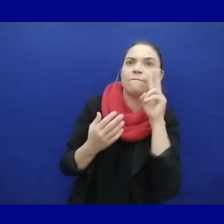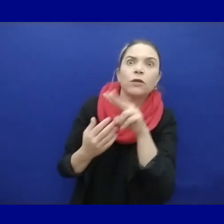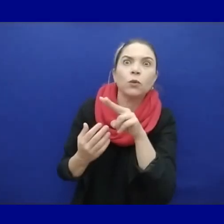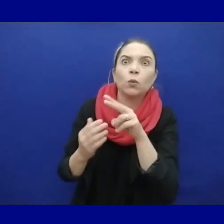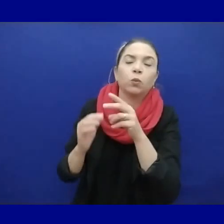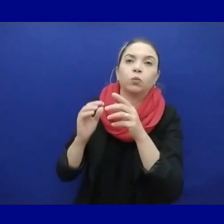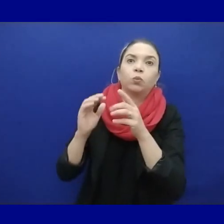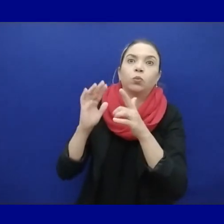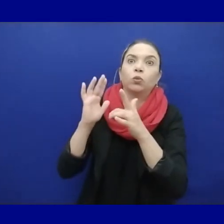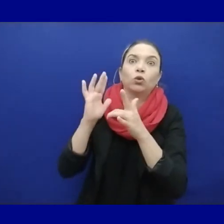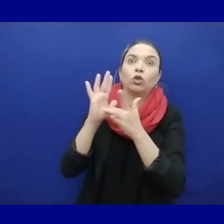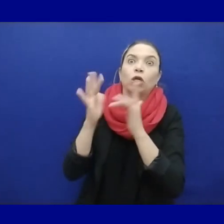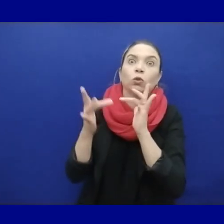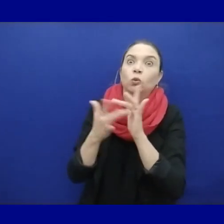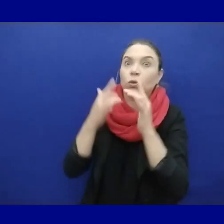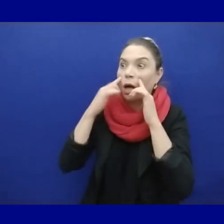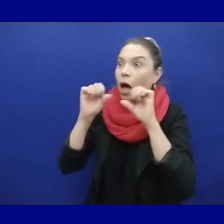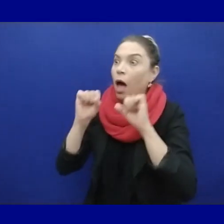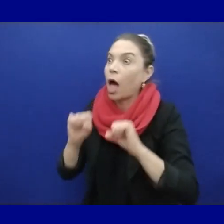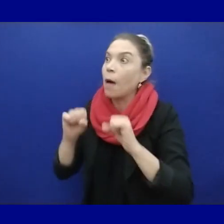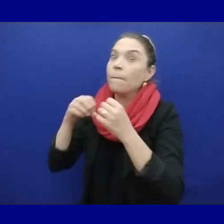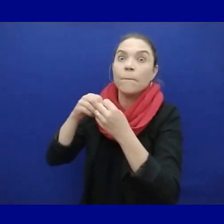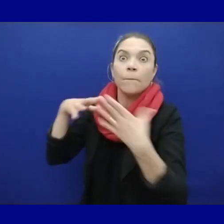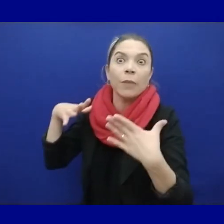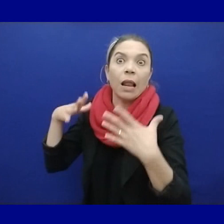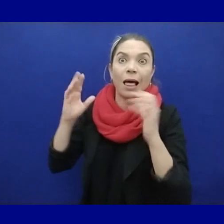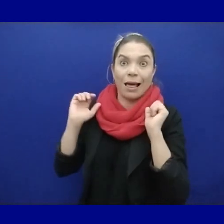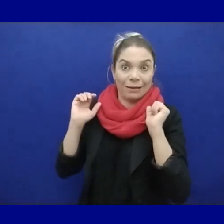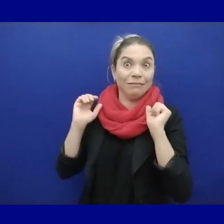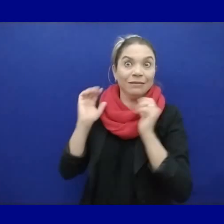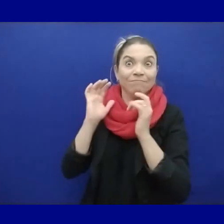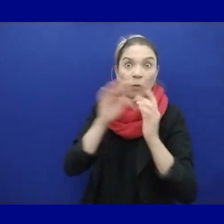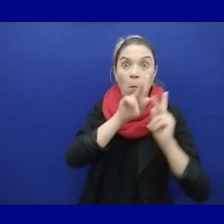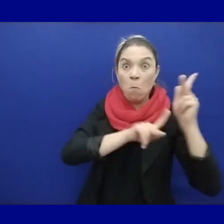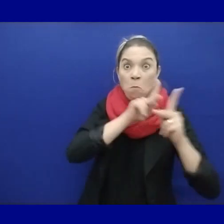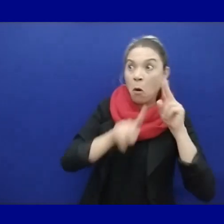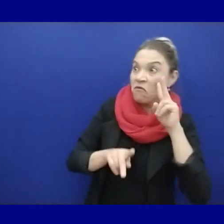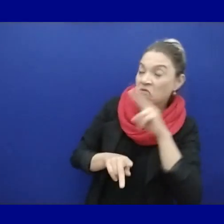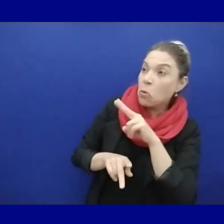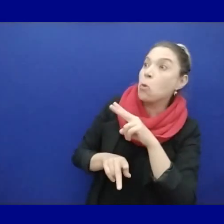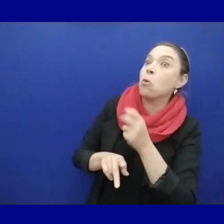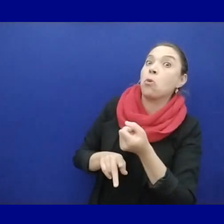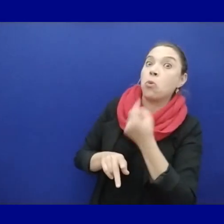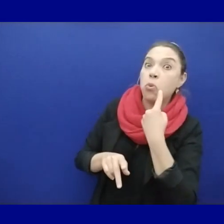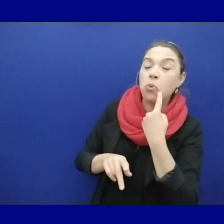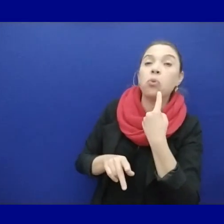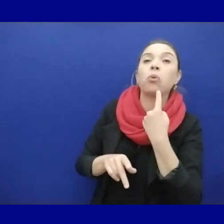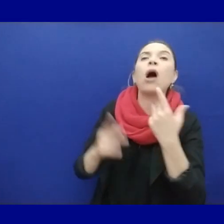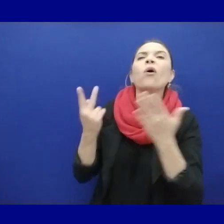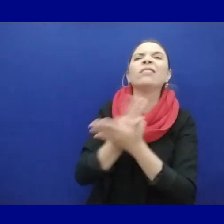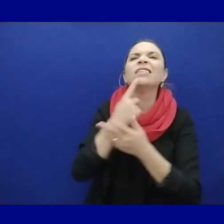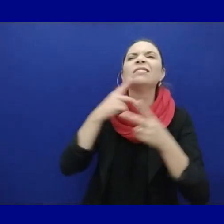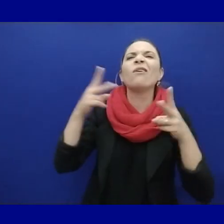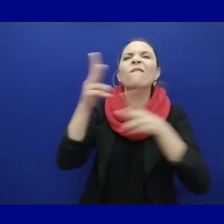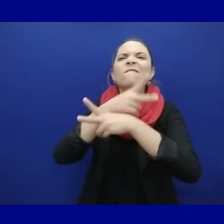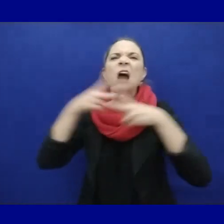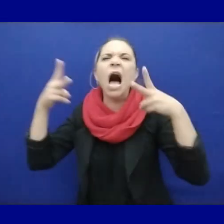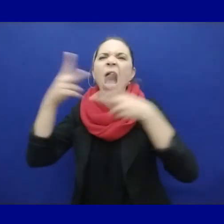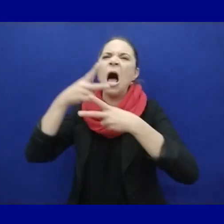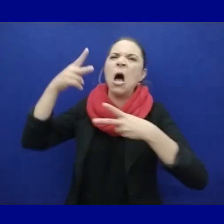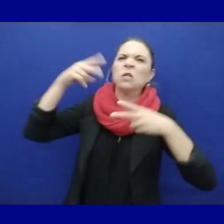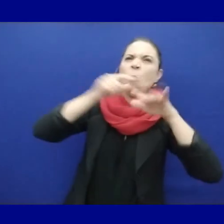já viam ou que tinham ouvido falar de Jesus ter acalmado o vento e o mar.